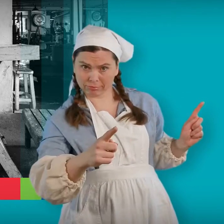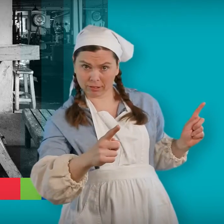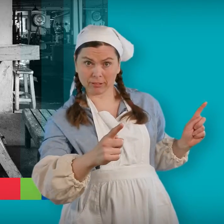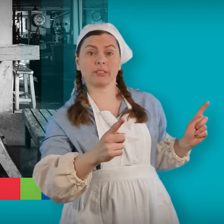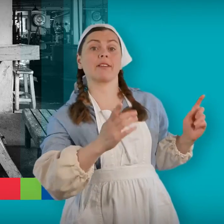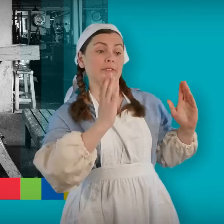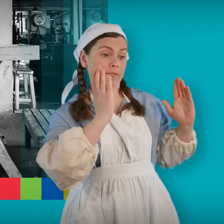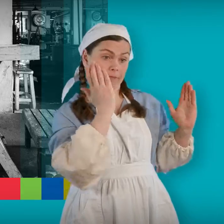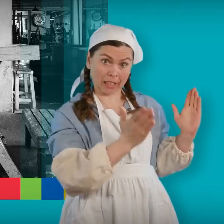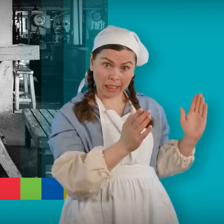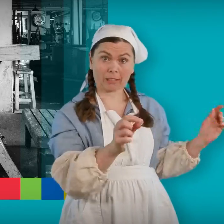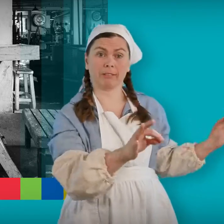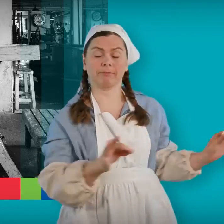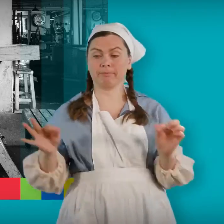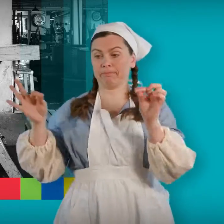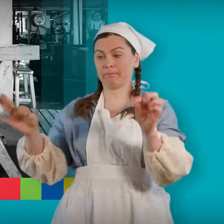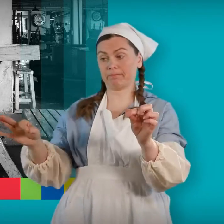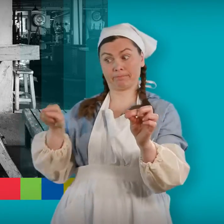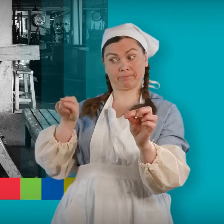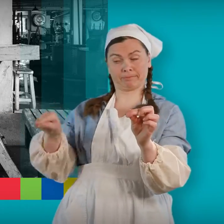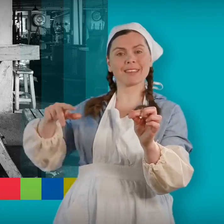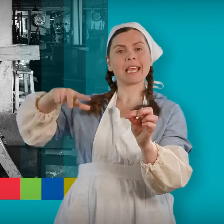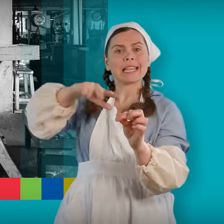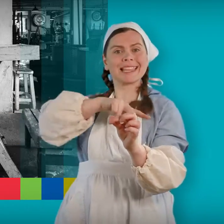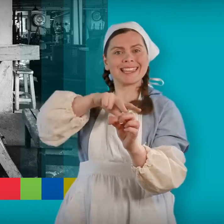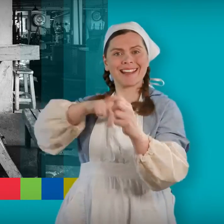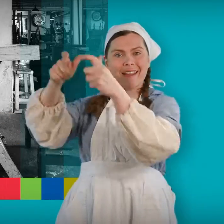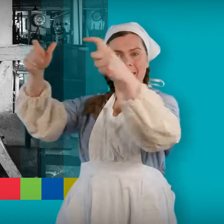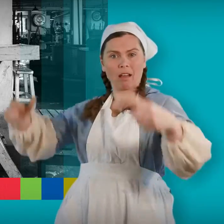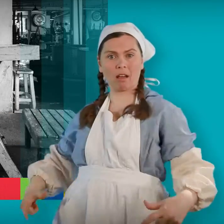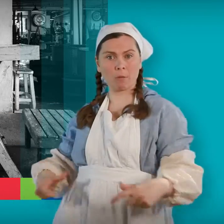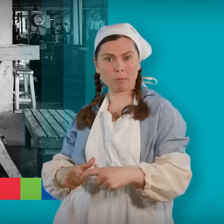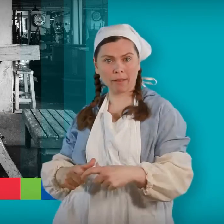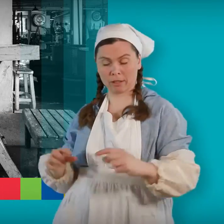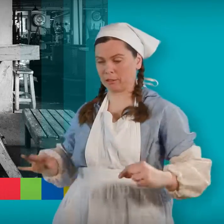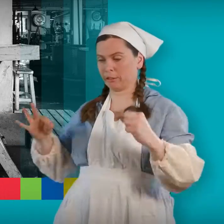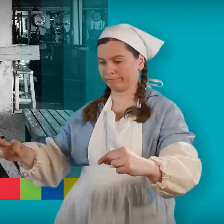Når jeg var ferdig med ei teine, så hang jeg de opp i ei treramme.